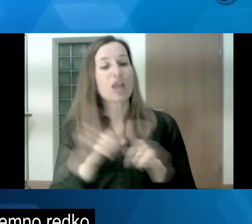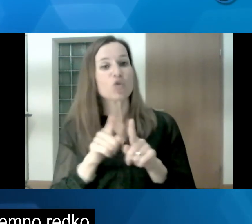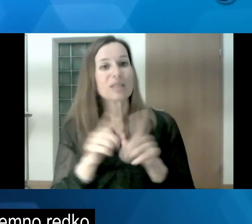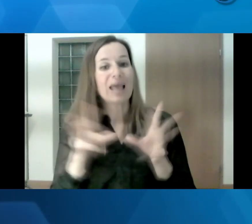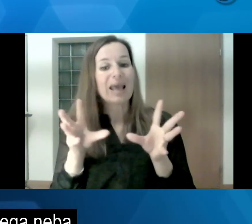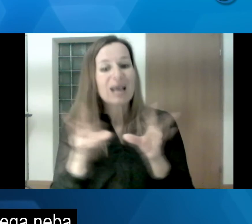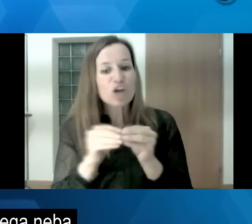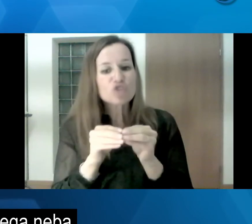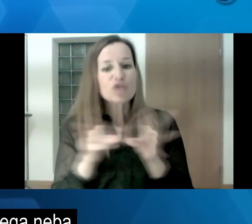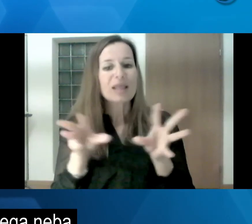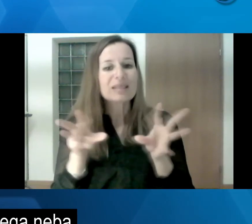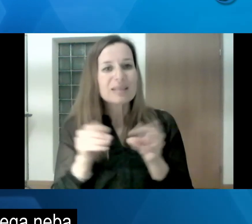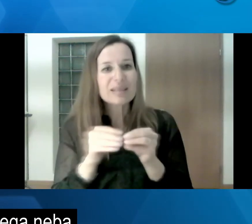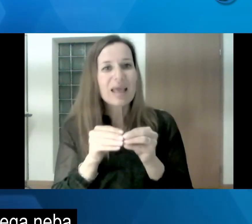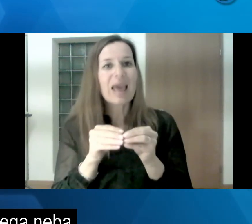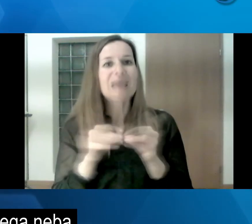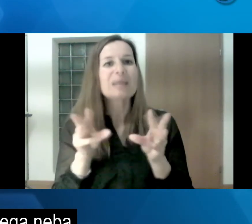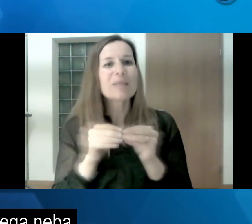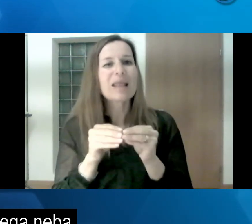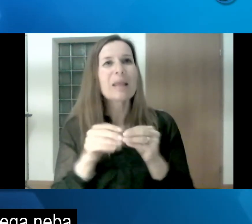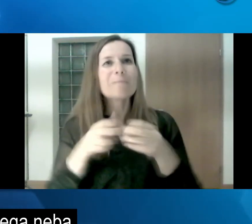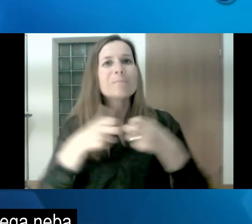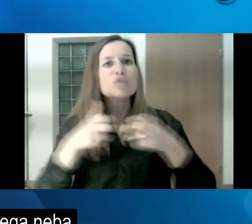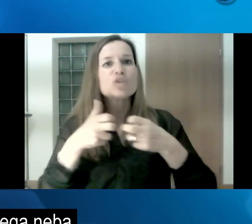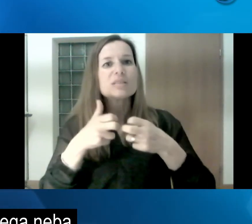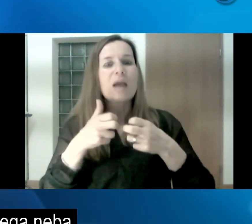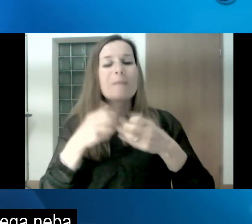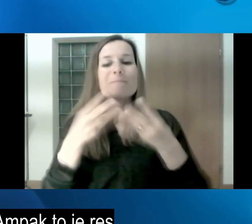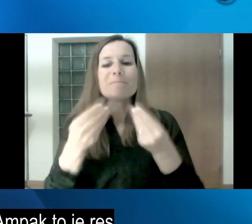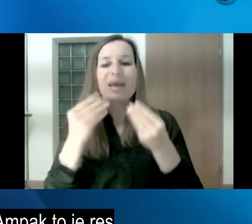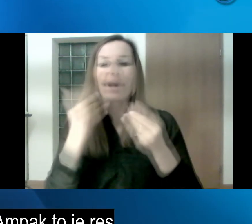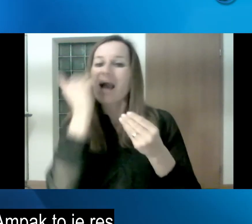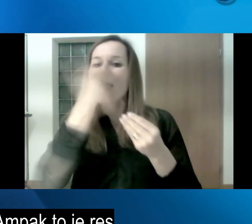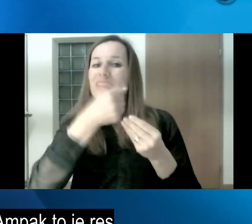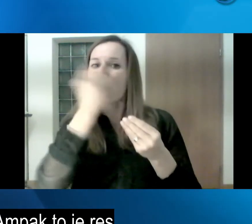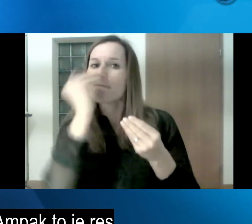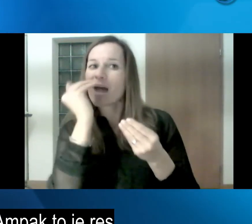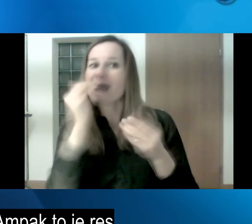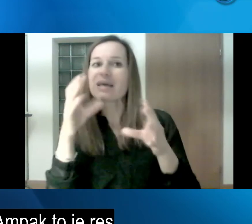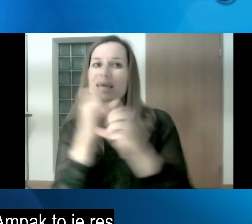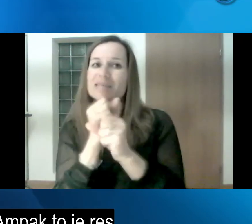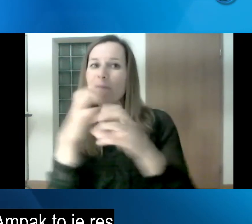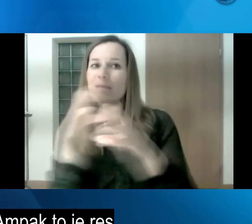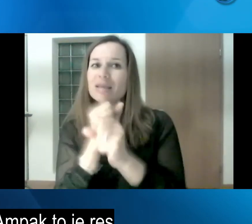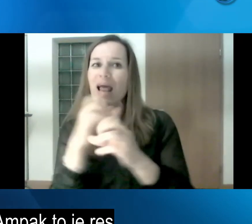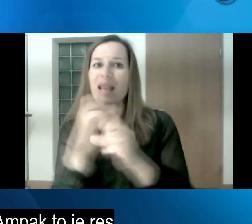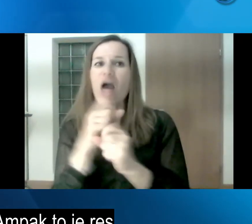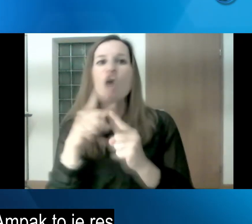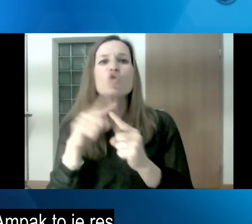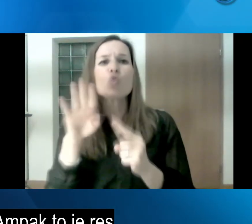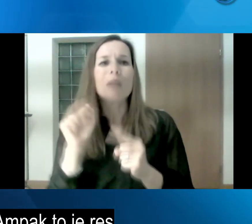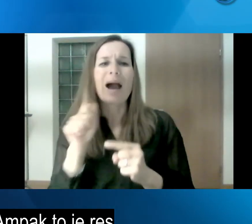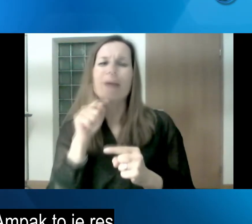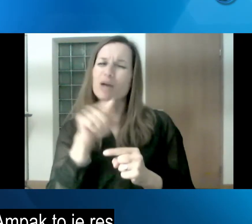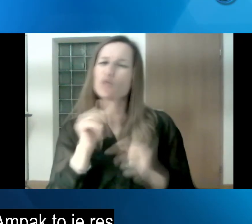in zapiranje mišice mehkega neba, ki je neprekinjeno odpirala in zapirala tubo. Ampak to je res